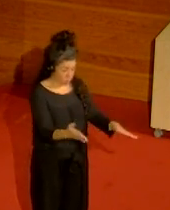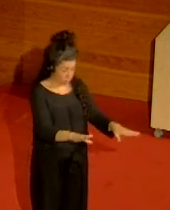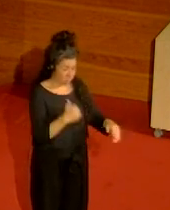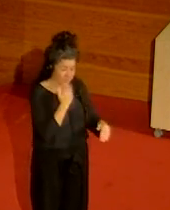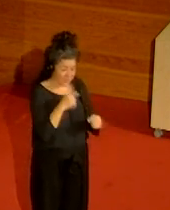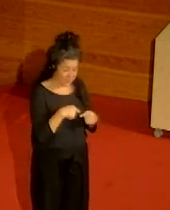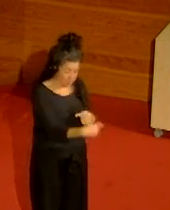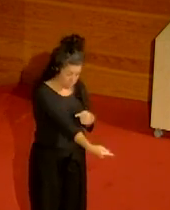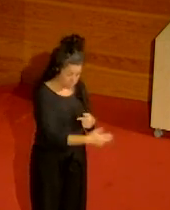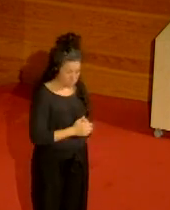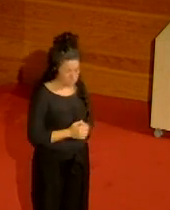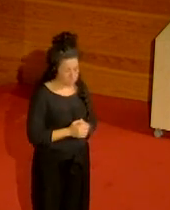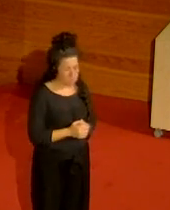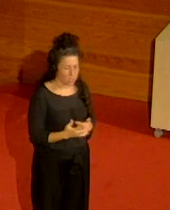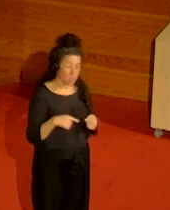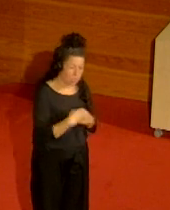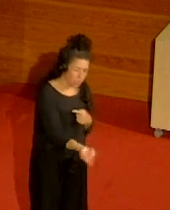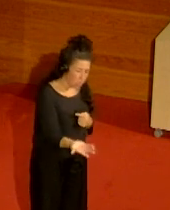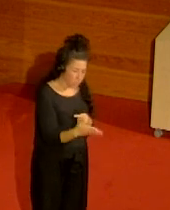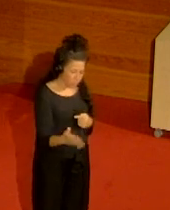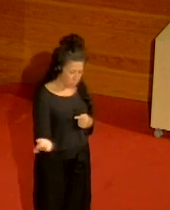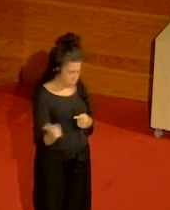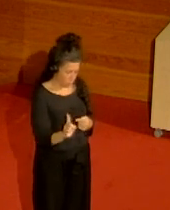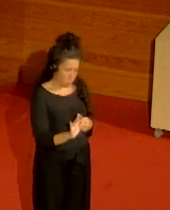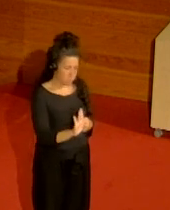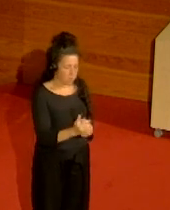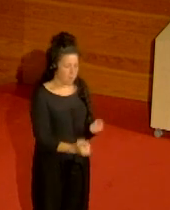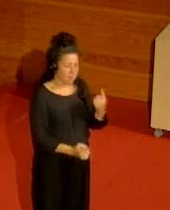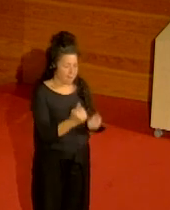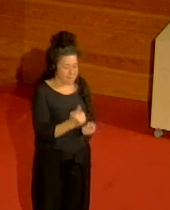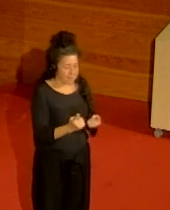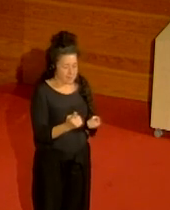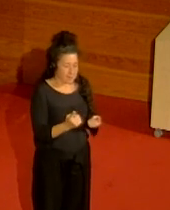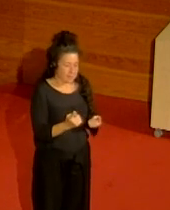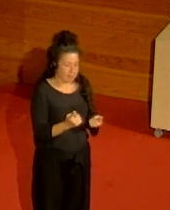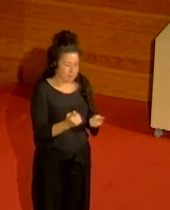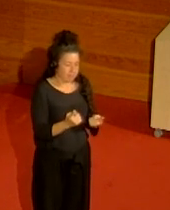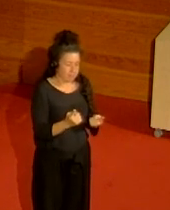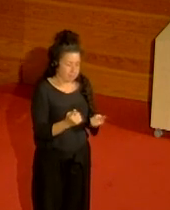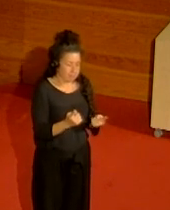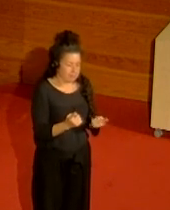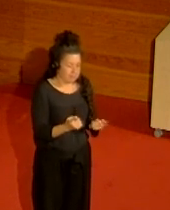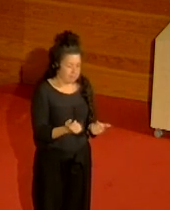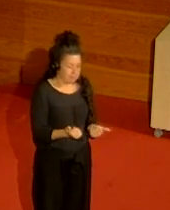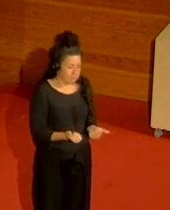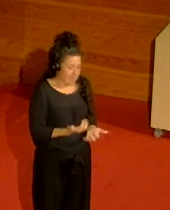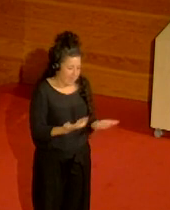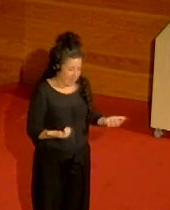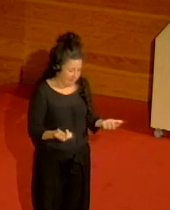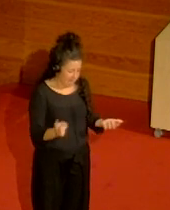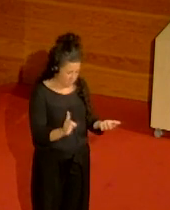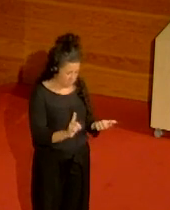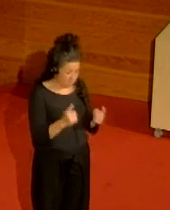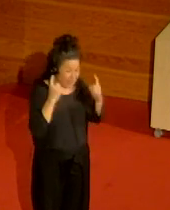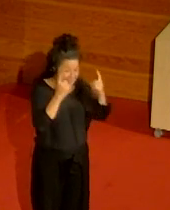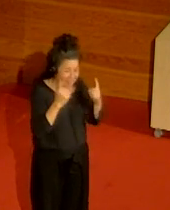todos los días No todos los días hay muertos porque ya digo que hay veces que no llega a ocurrir nada de más gravedad pero el intento de